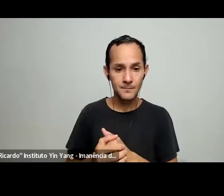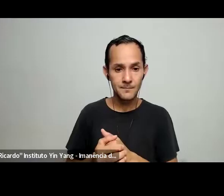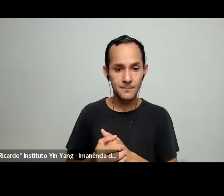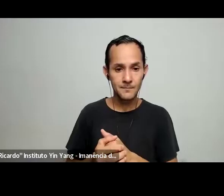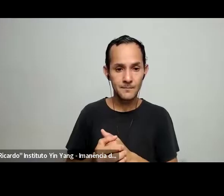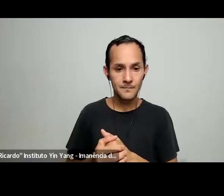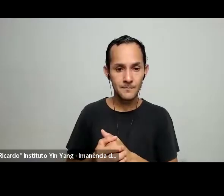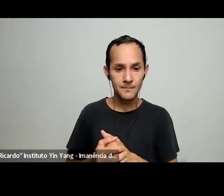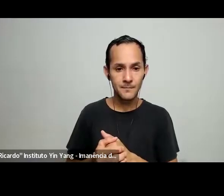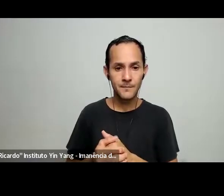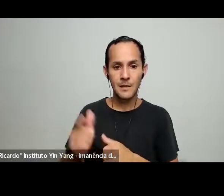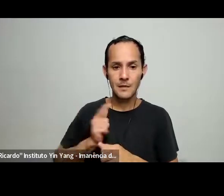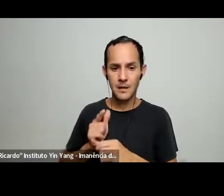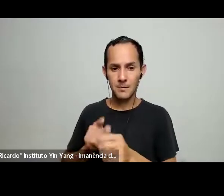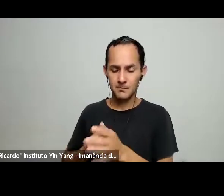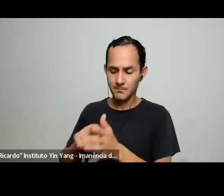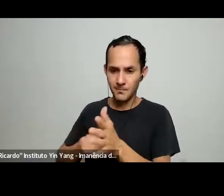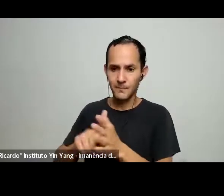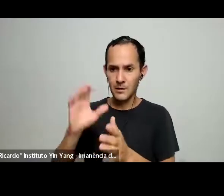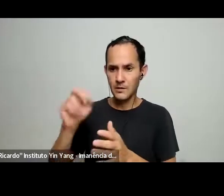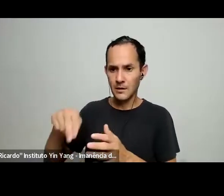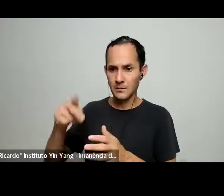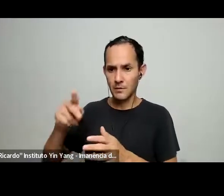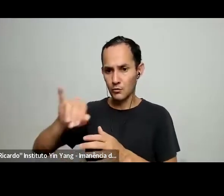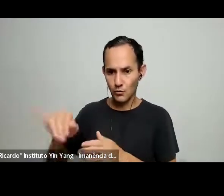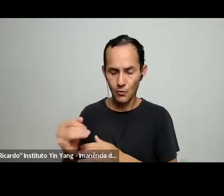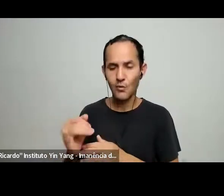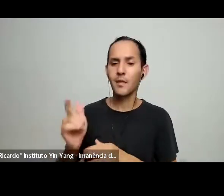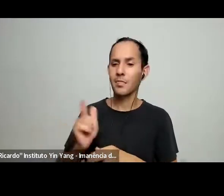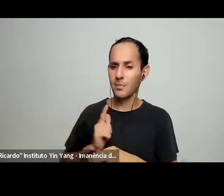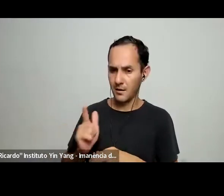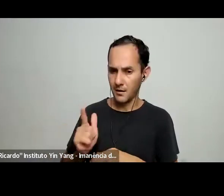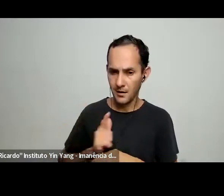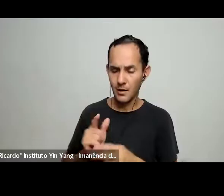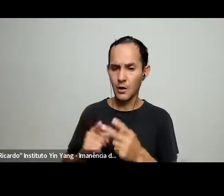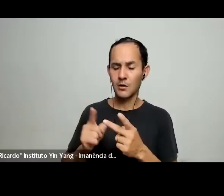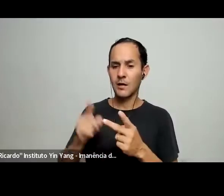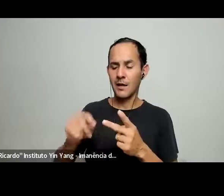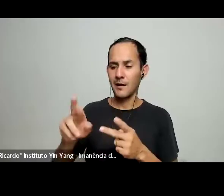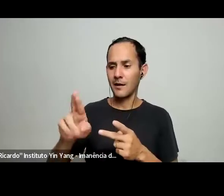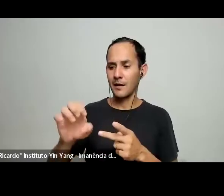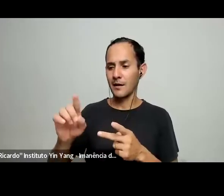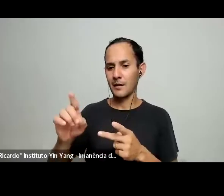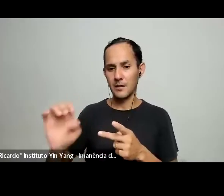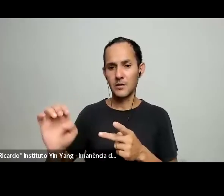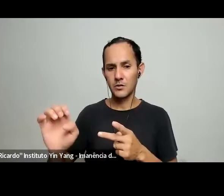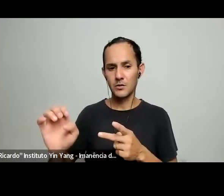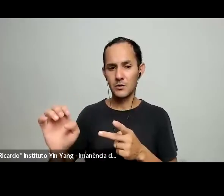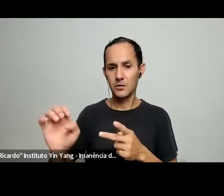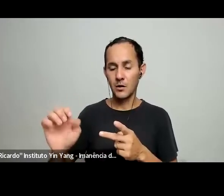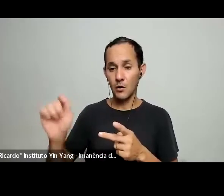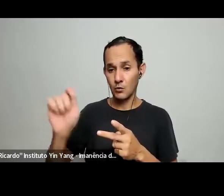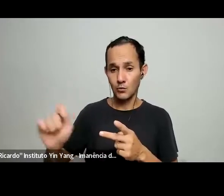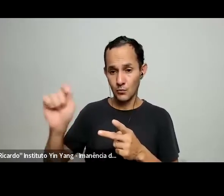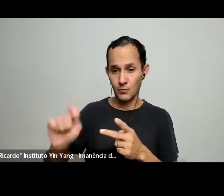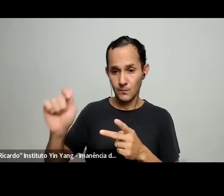tem uma trajetória aí como CNPJ, né? Nós nos organizamos como uma rede, uma